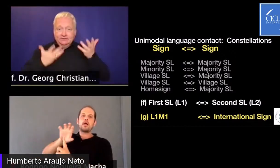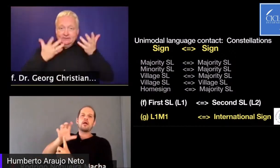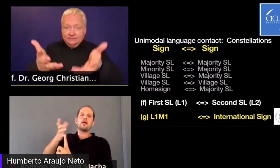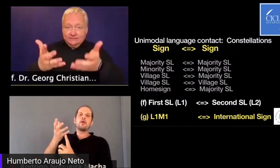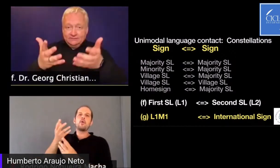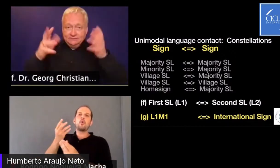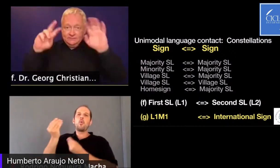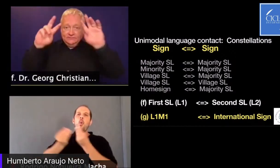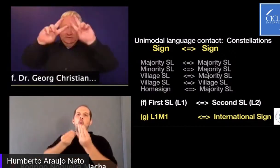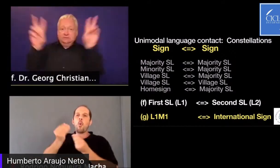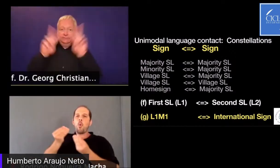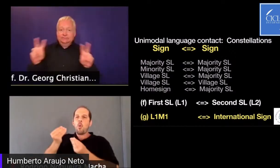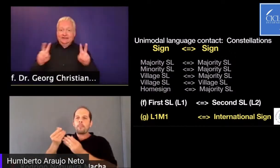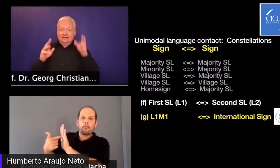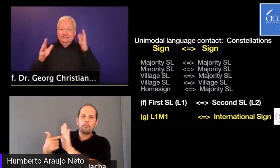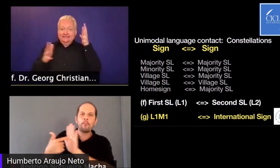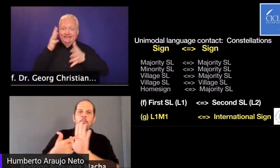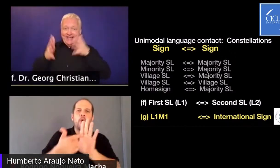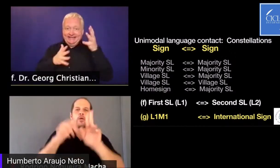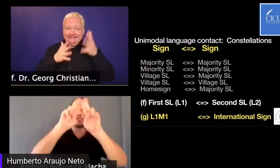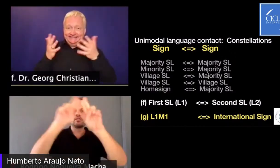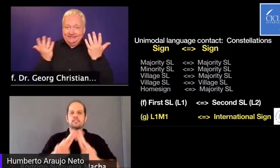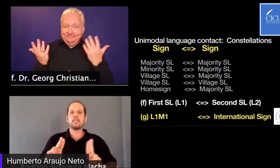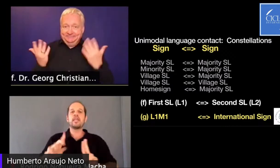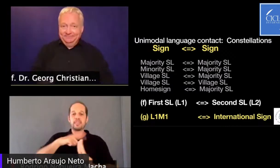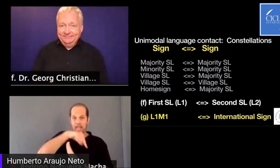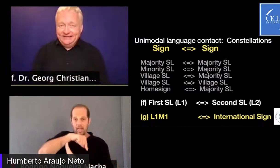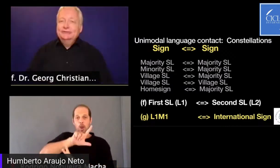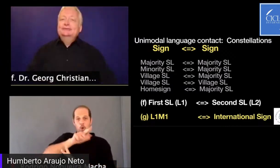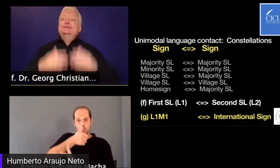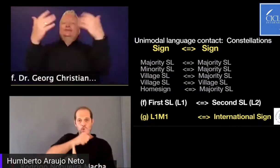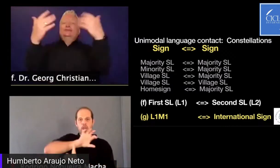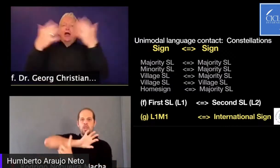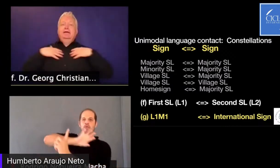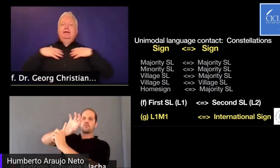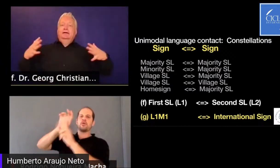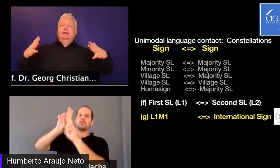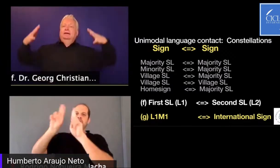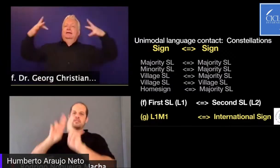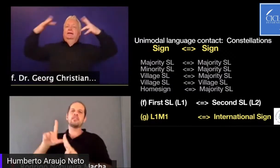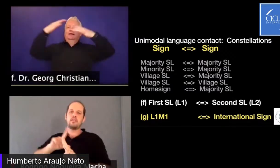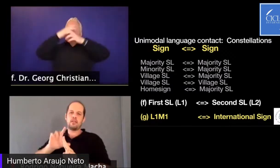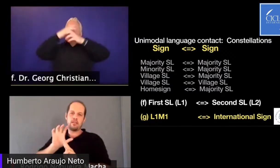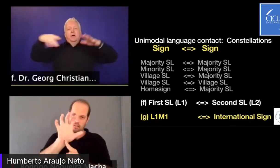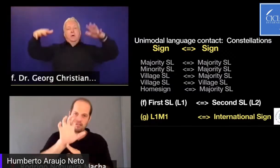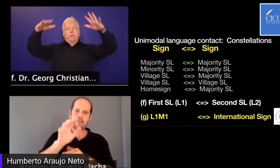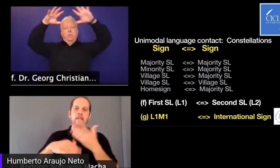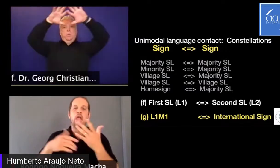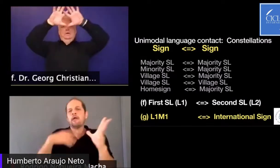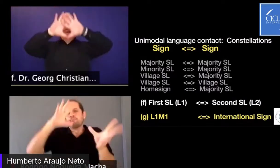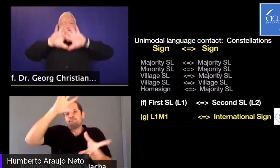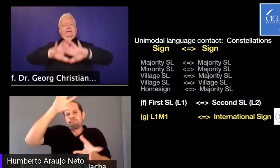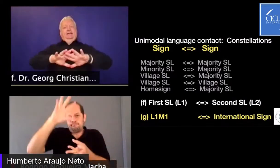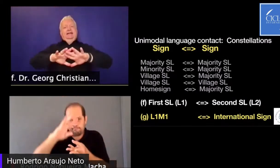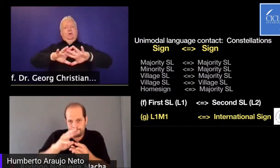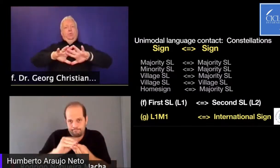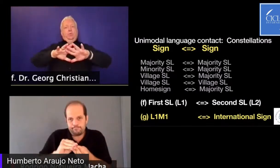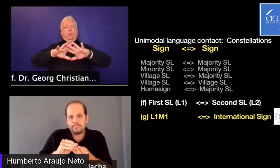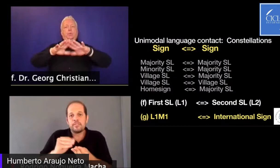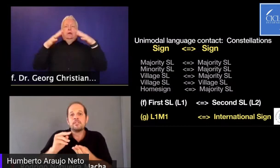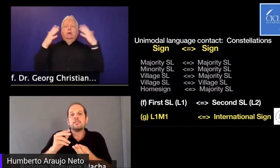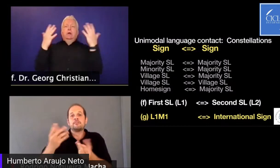E sem dúvidas, essa minha língua de sinais materna acaba influenciando o meu desempenho na língua de